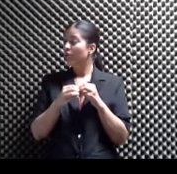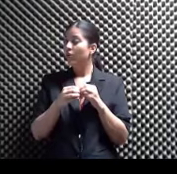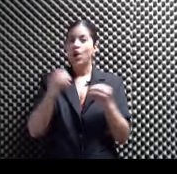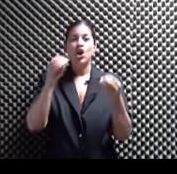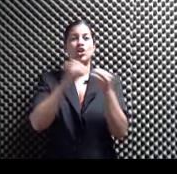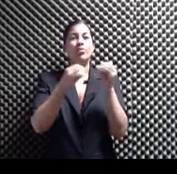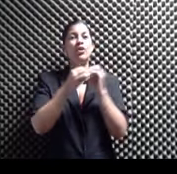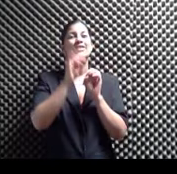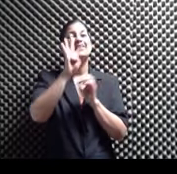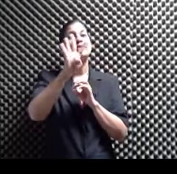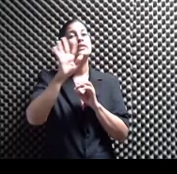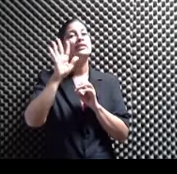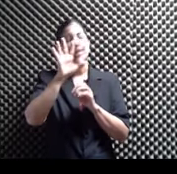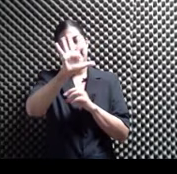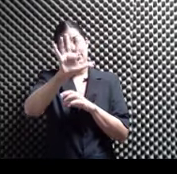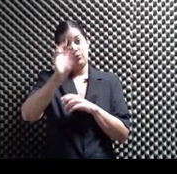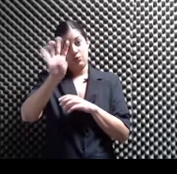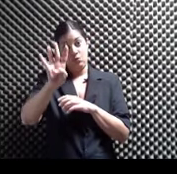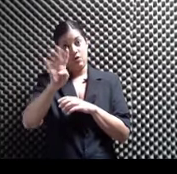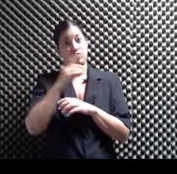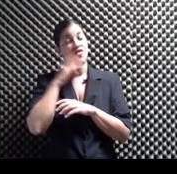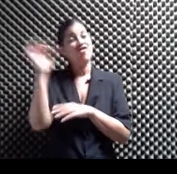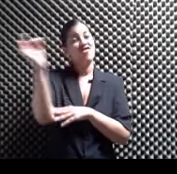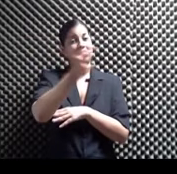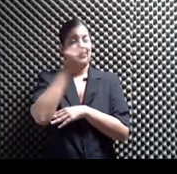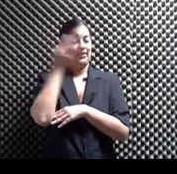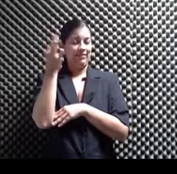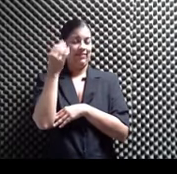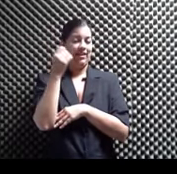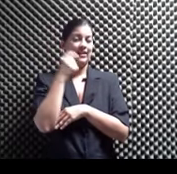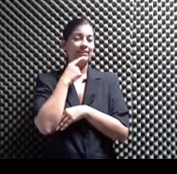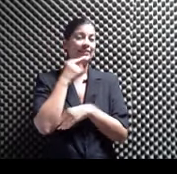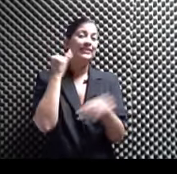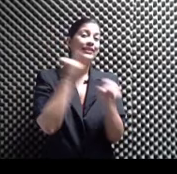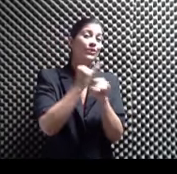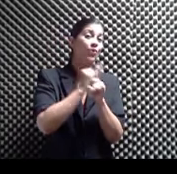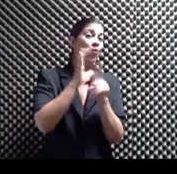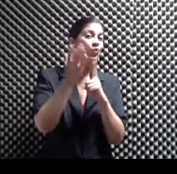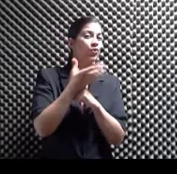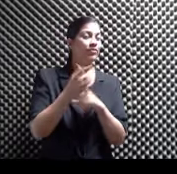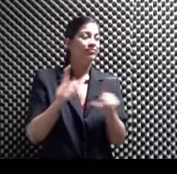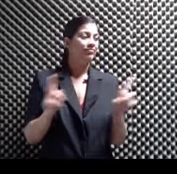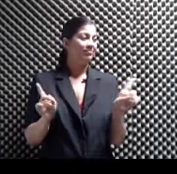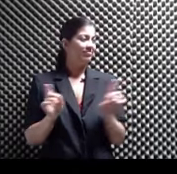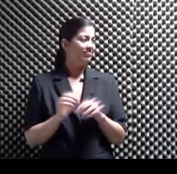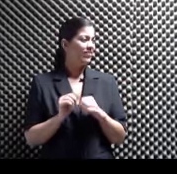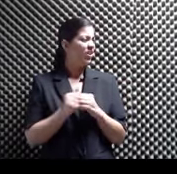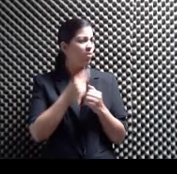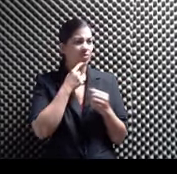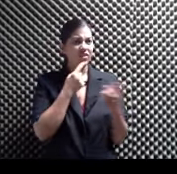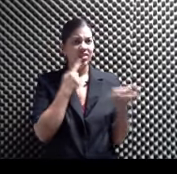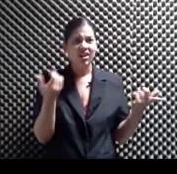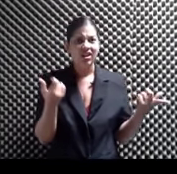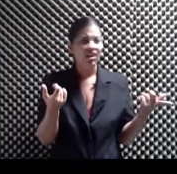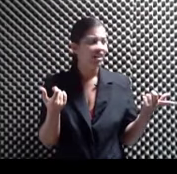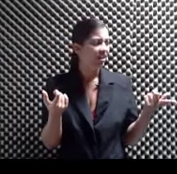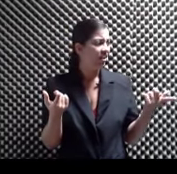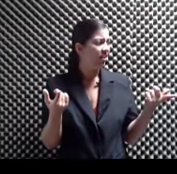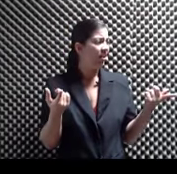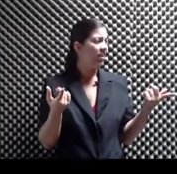número 54, Festival de Teatro Puertorriqueño del Instituto de Cultura. Pero sí, es que, ¿cómo era que decía? En cuadésimo cuarto.